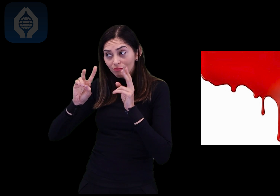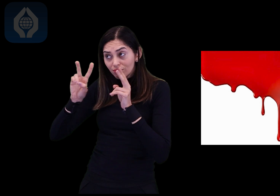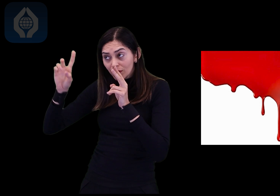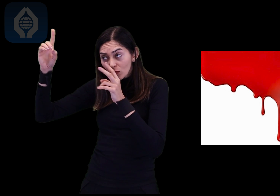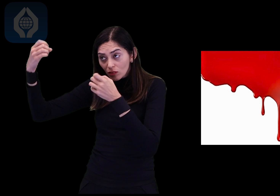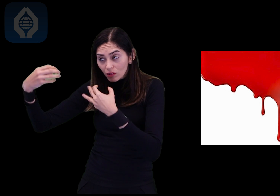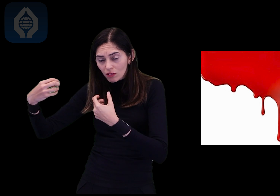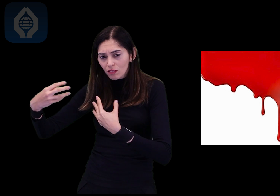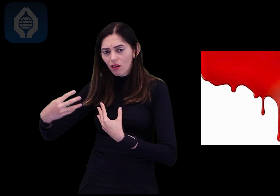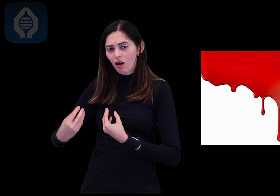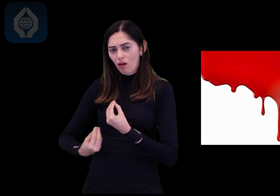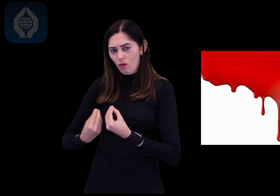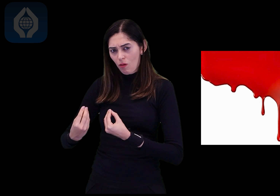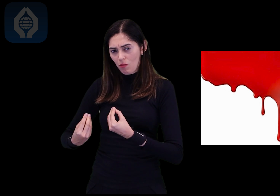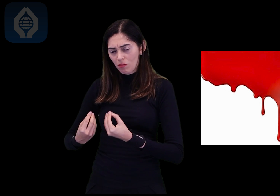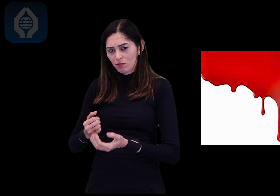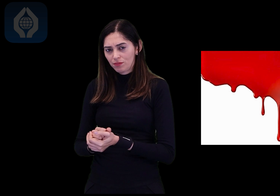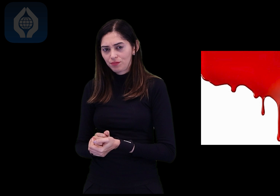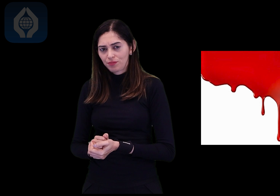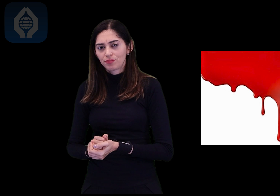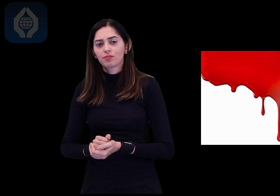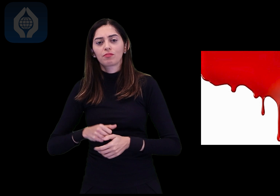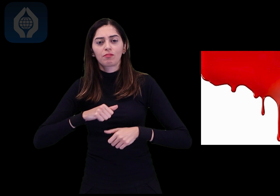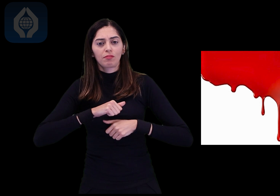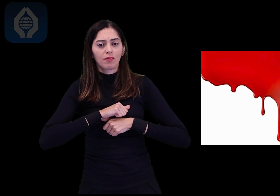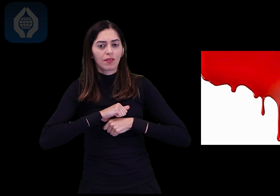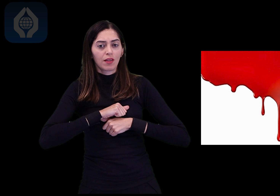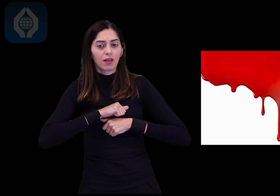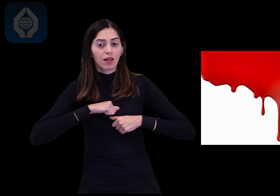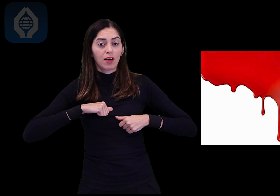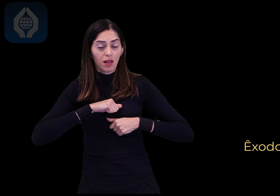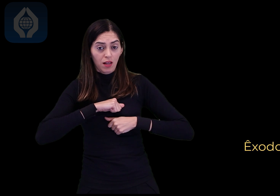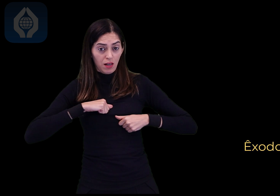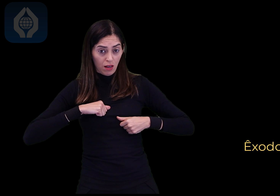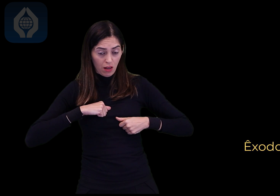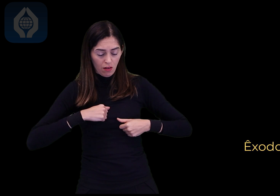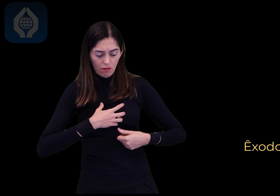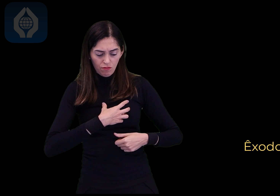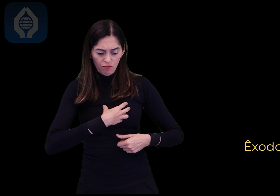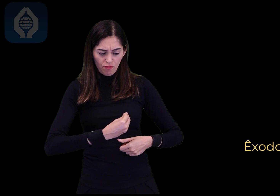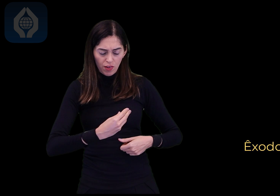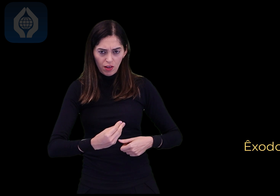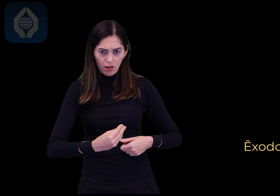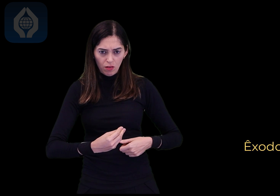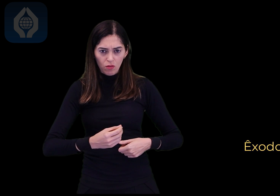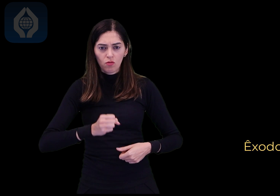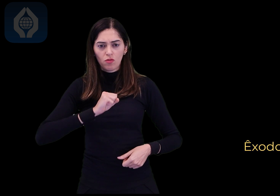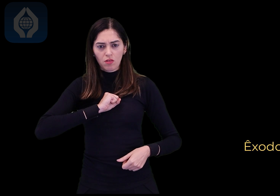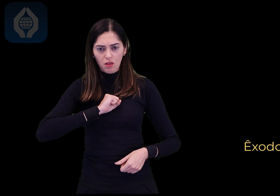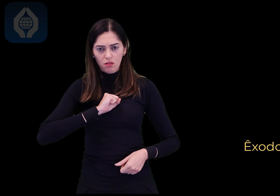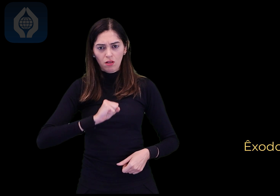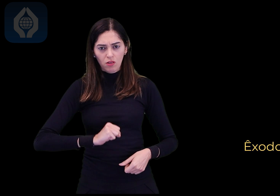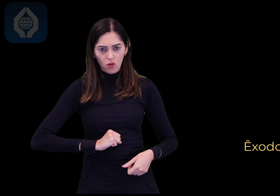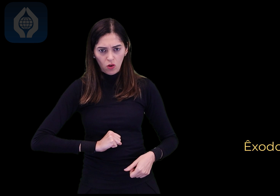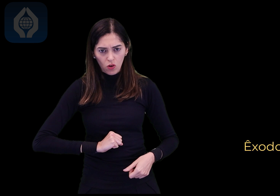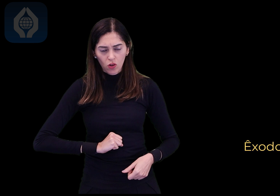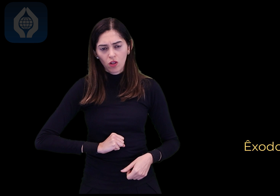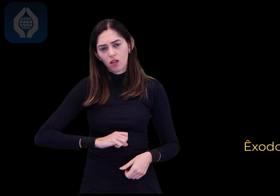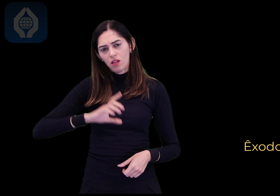filhos foram feitos sacerdotes. O Senhor escolheu para ser sumo sacerdote,